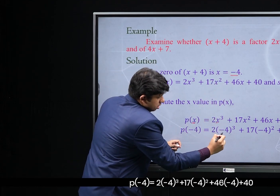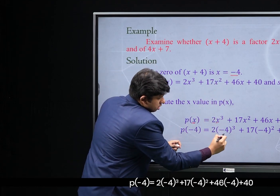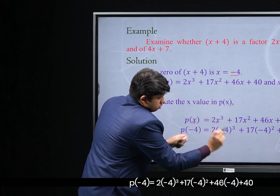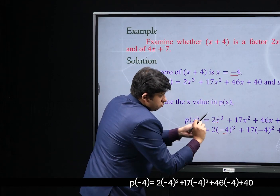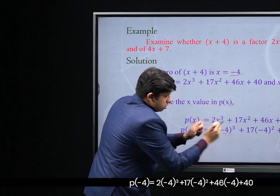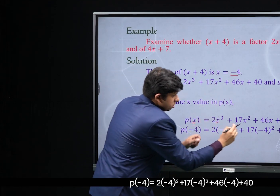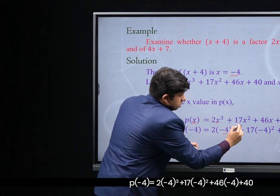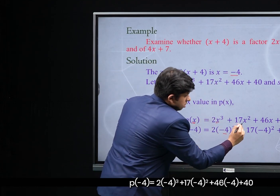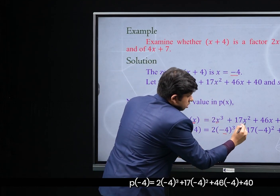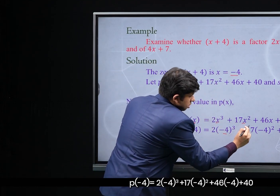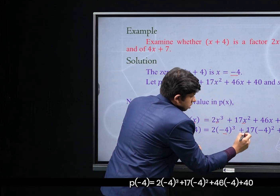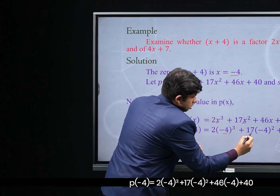40.